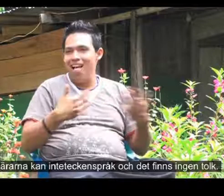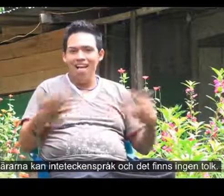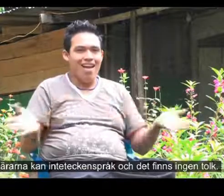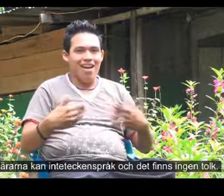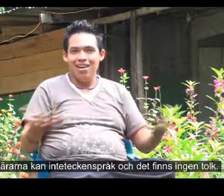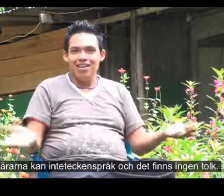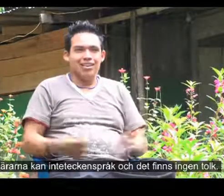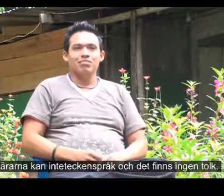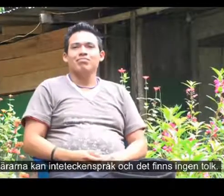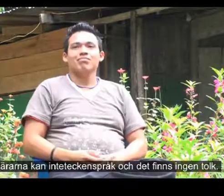No hay intérprete.